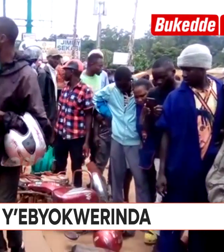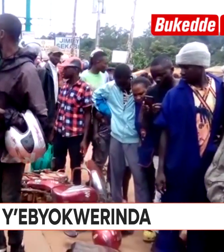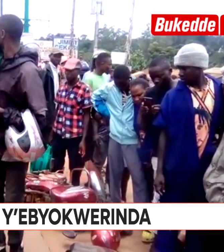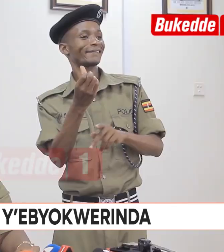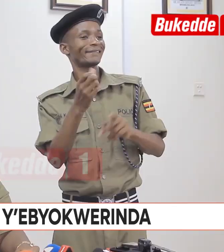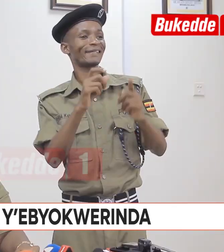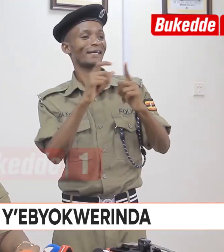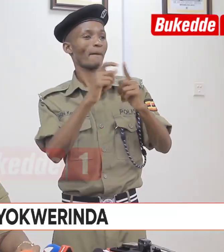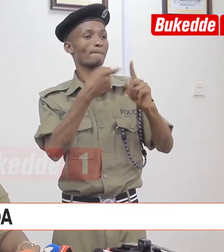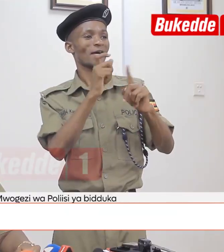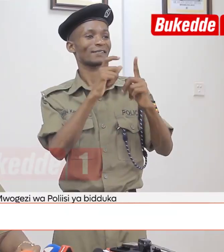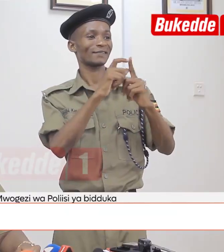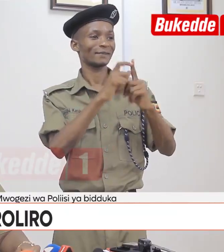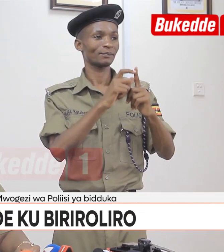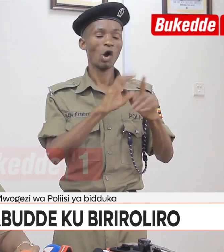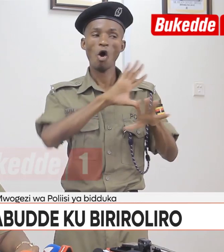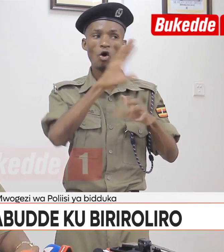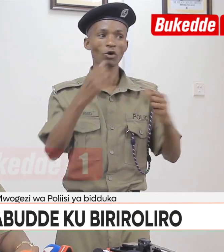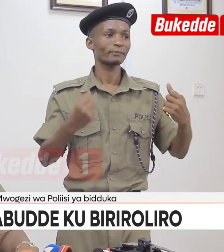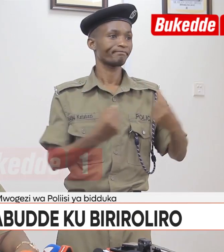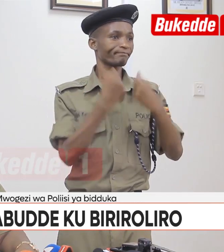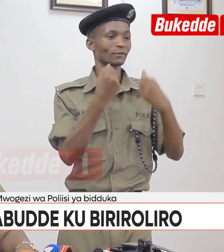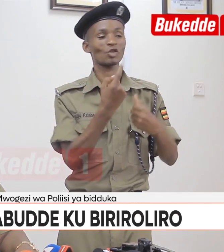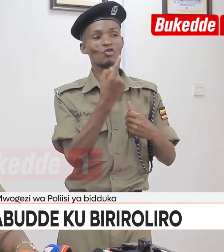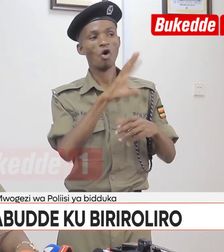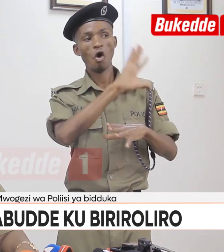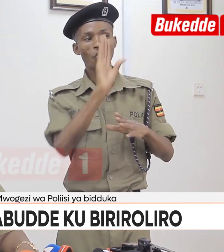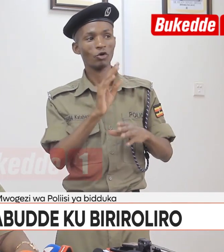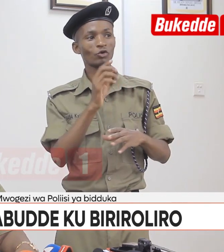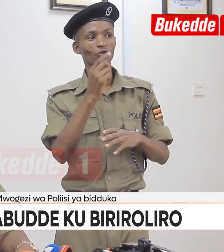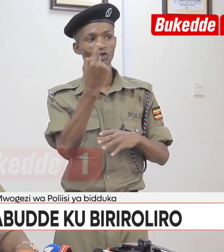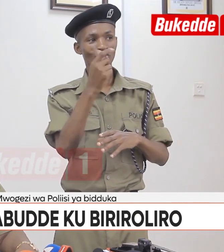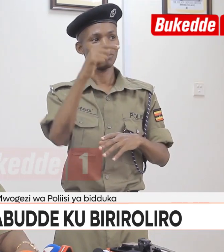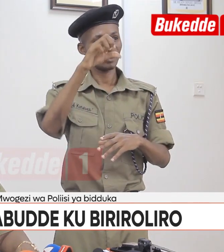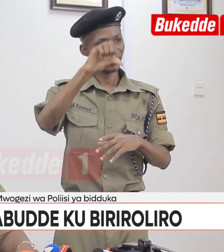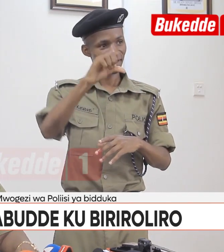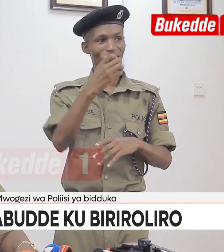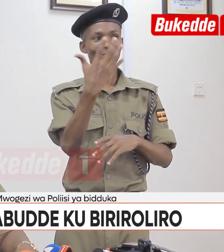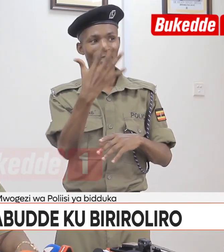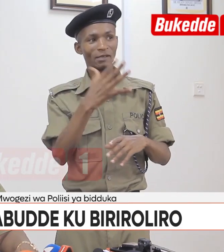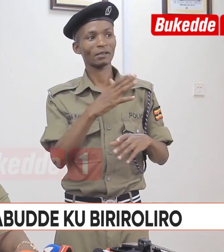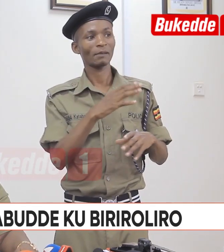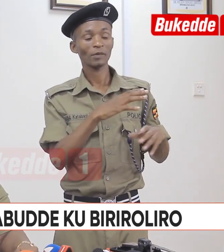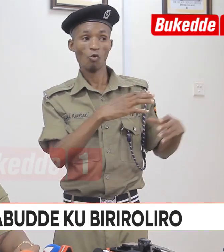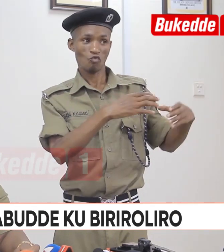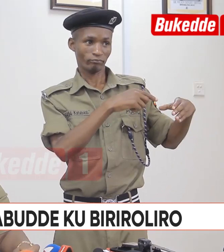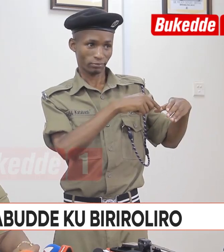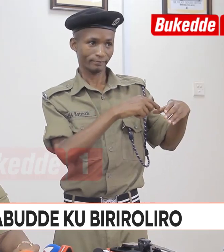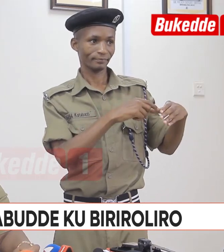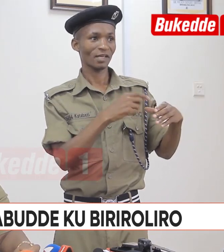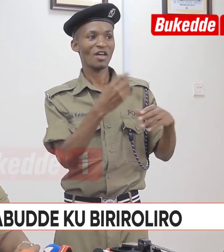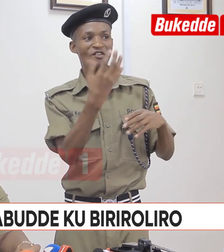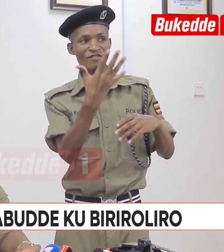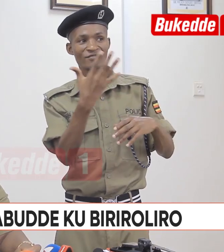nyola. Uvenja watu seo kubudoguli chukumi chenda mkutano. Nga kubenja buno atano muka mbwa afiride